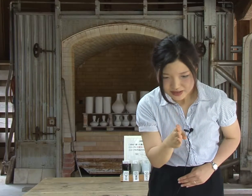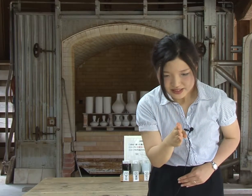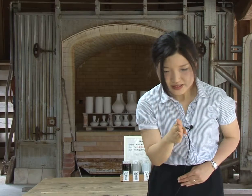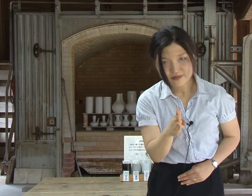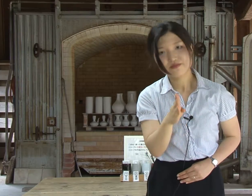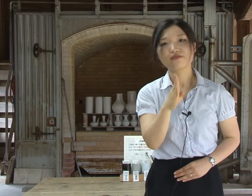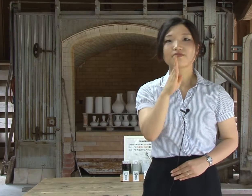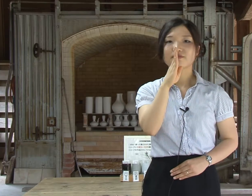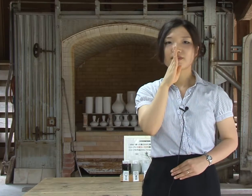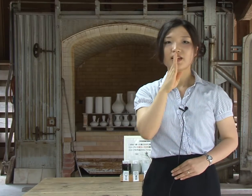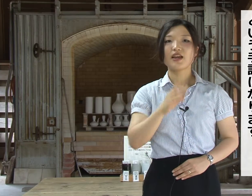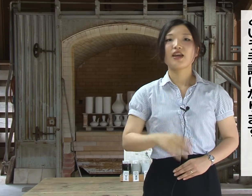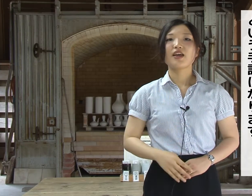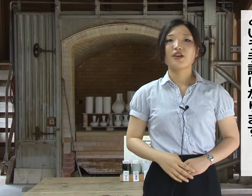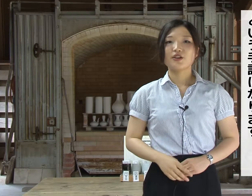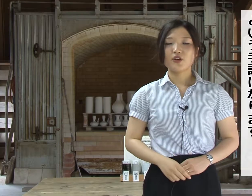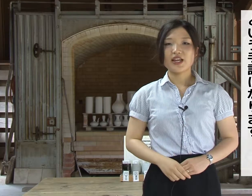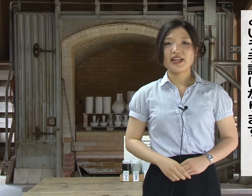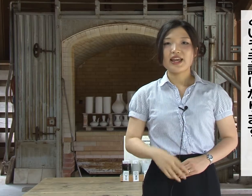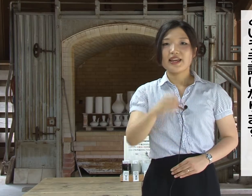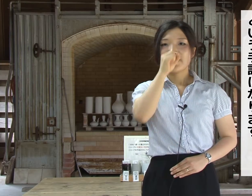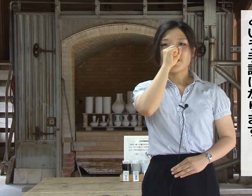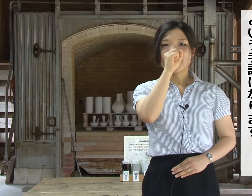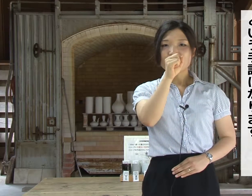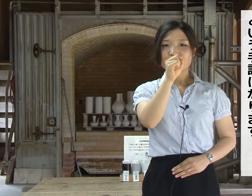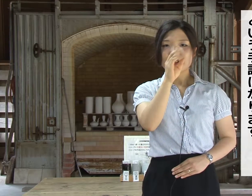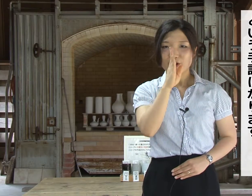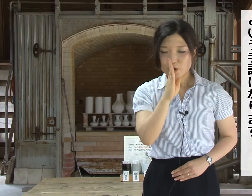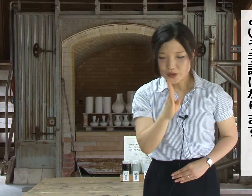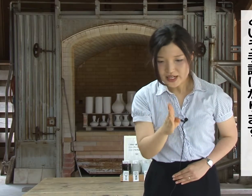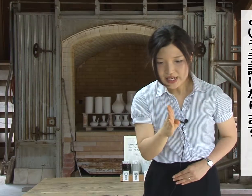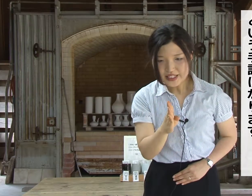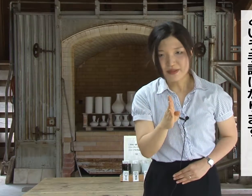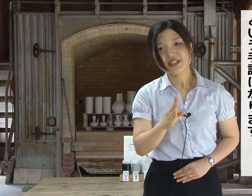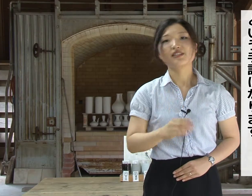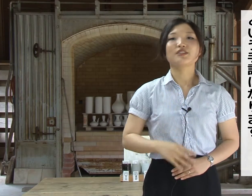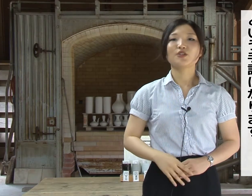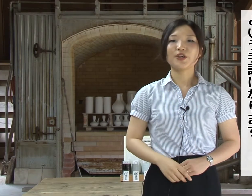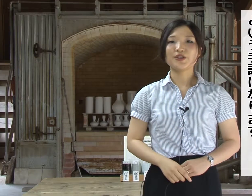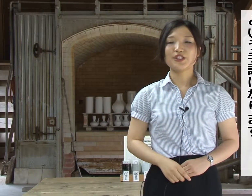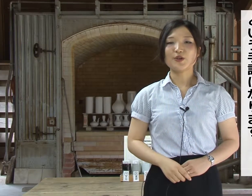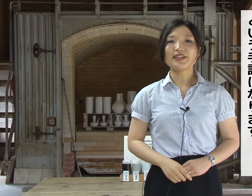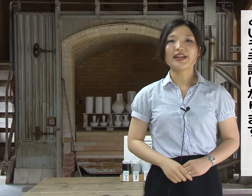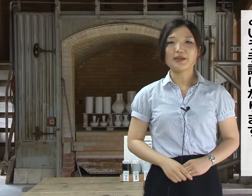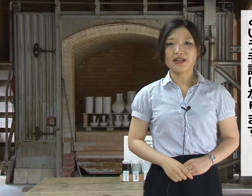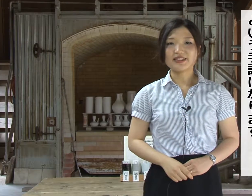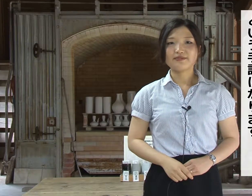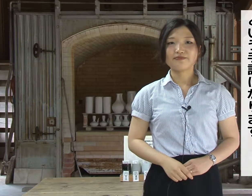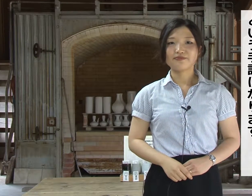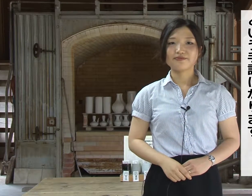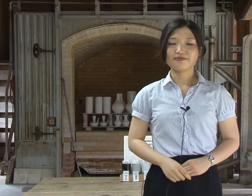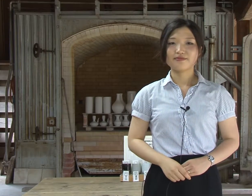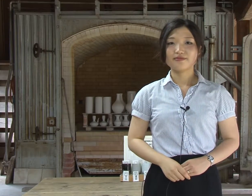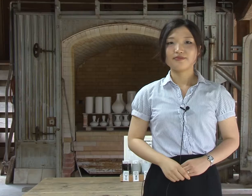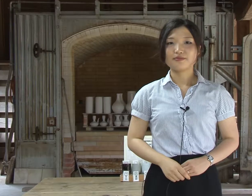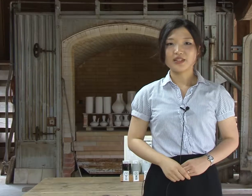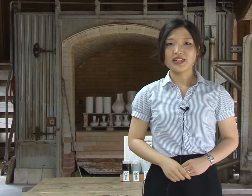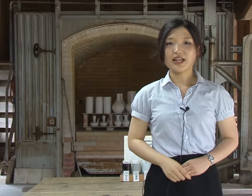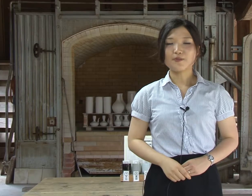。これでよろしくお願いしますという手話になります。皆さんも